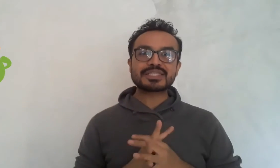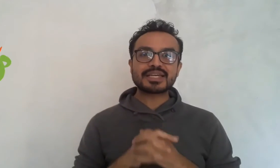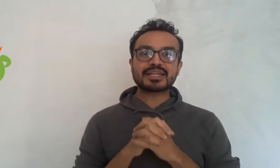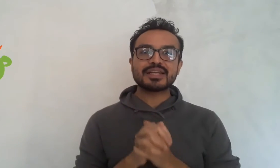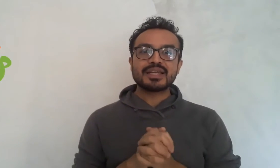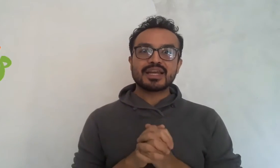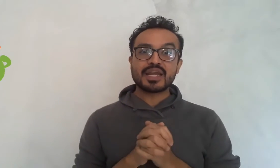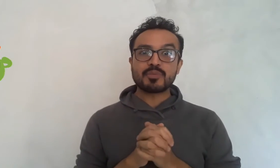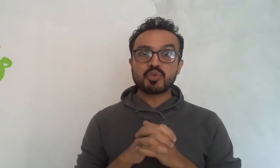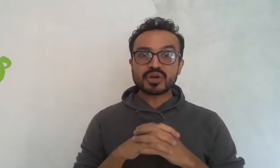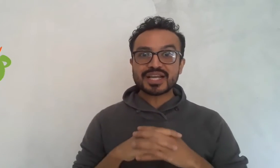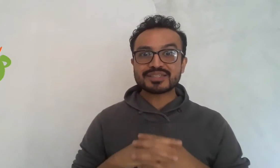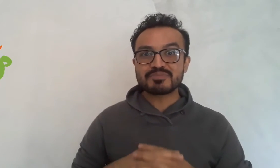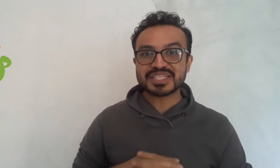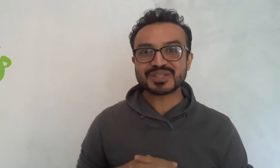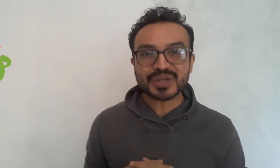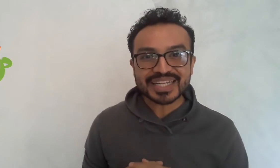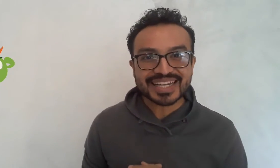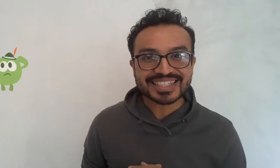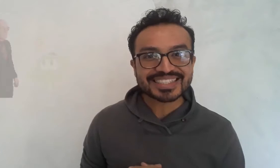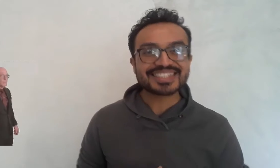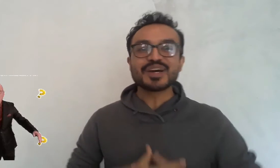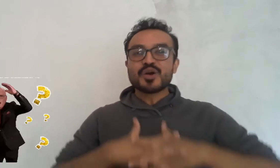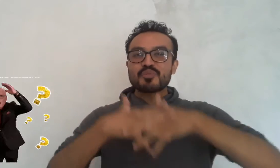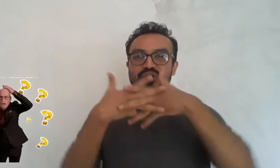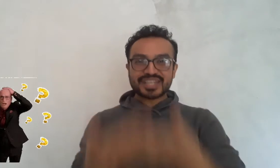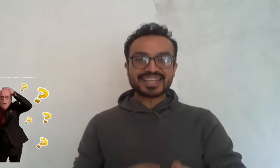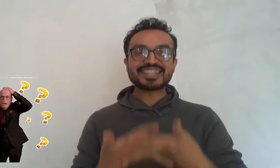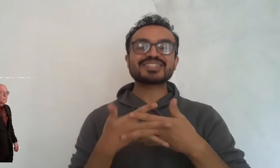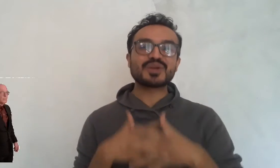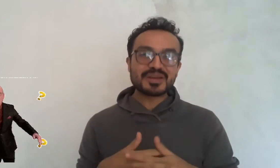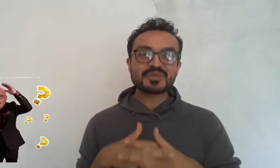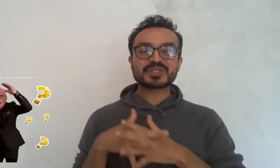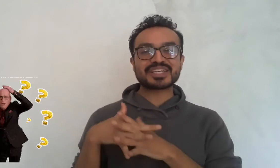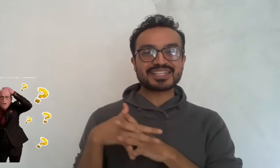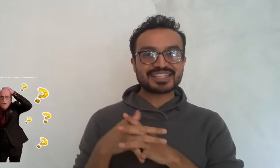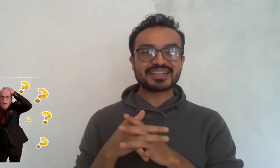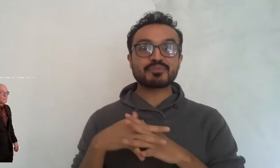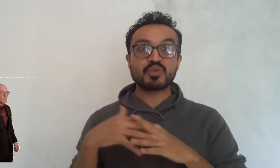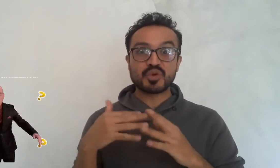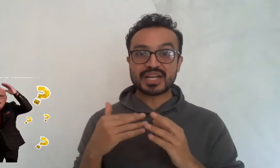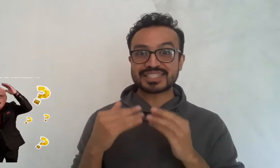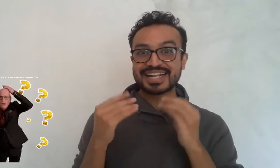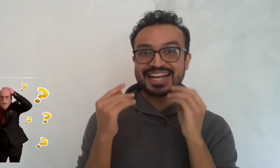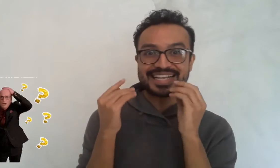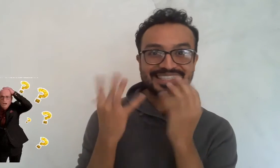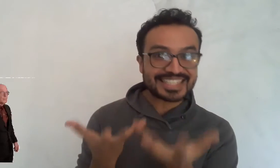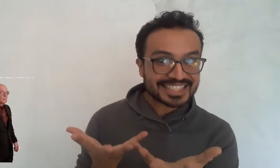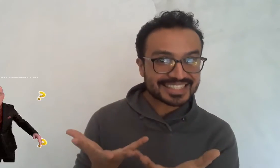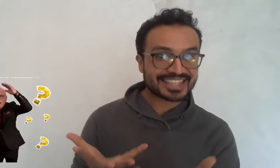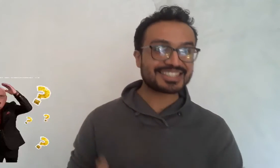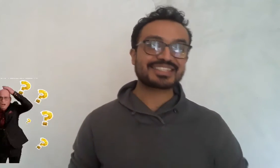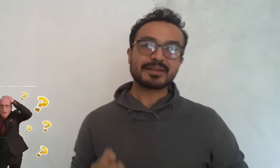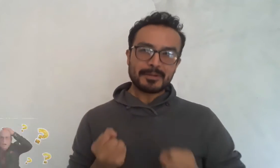hacer burlas misóginas? ¿Por qué solemos hacer burlas clasistas,